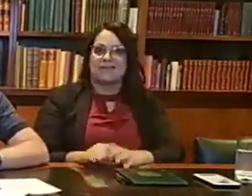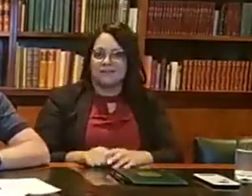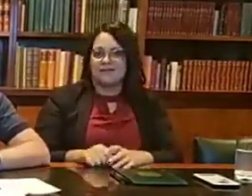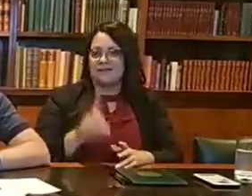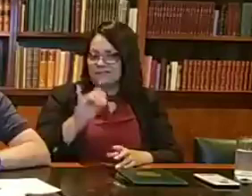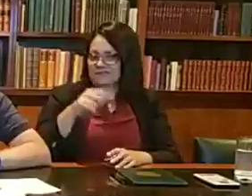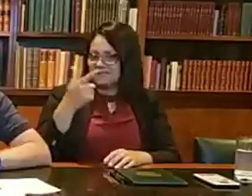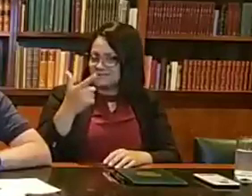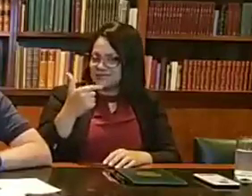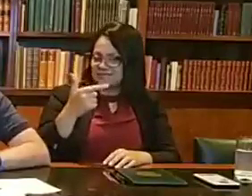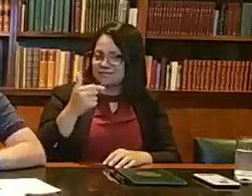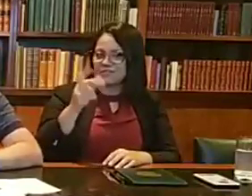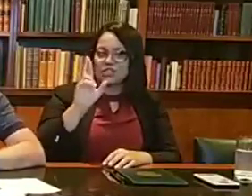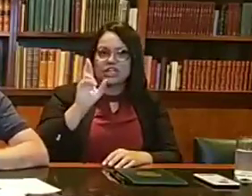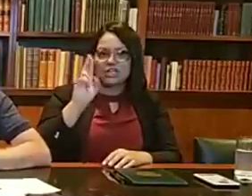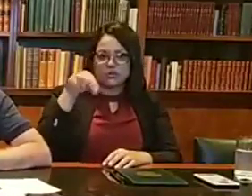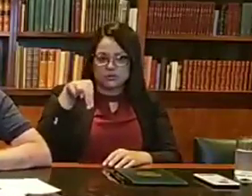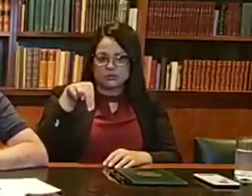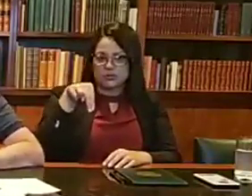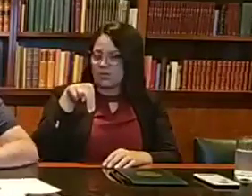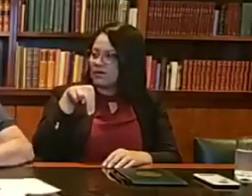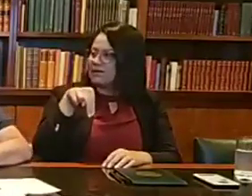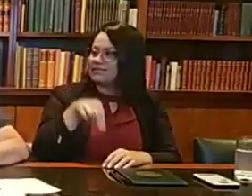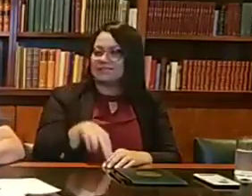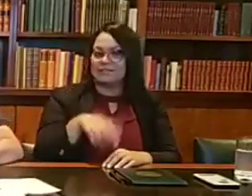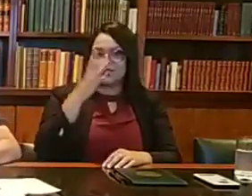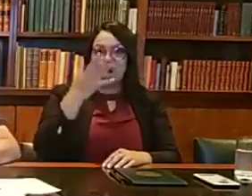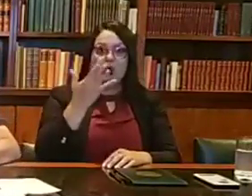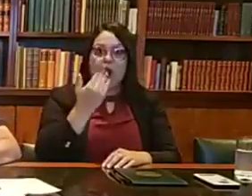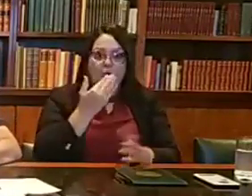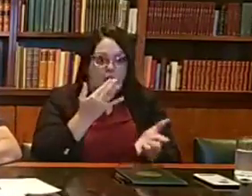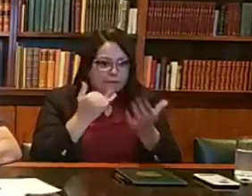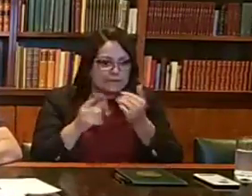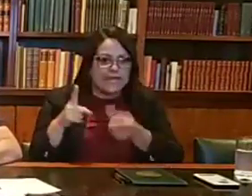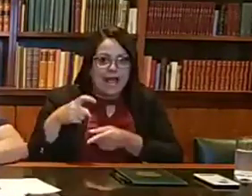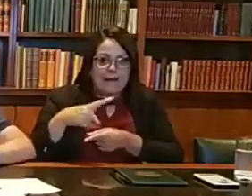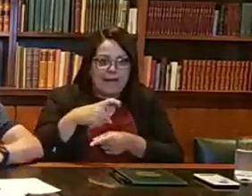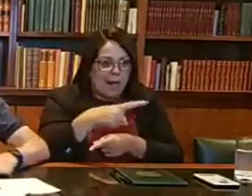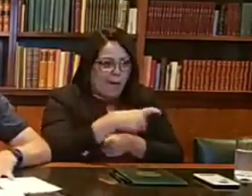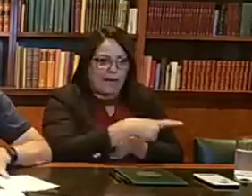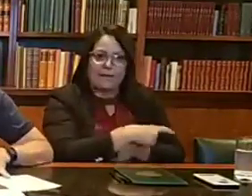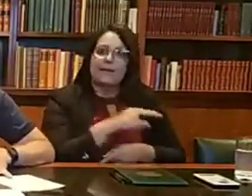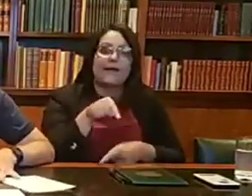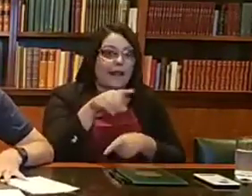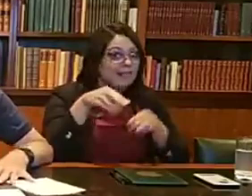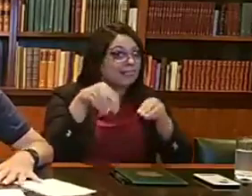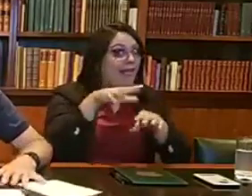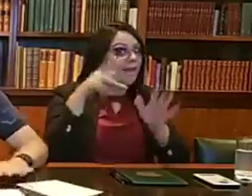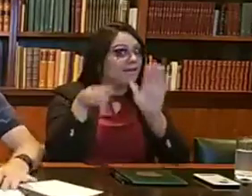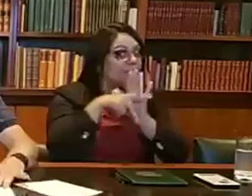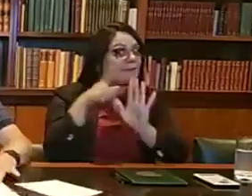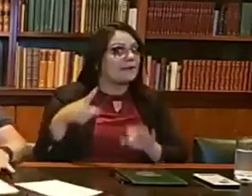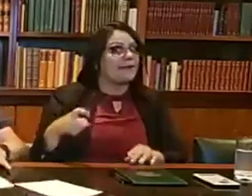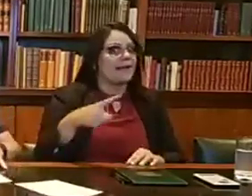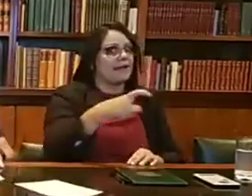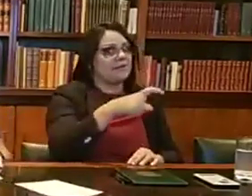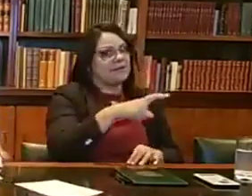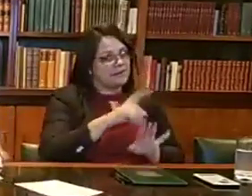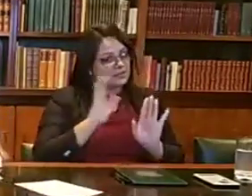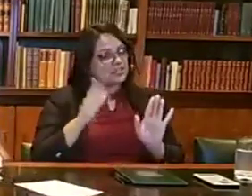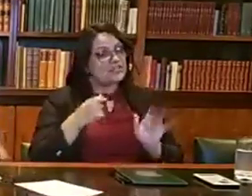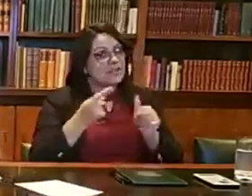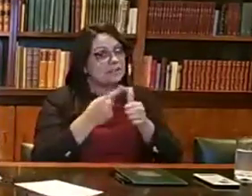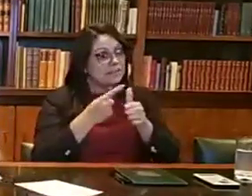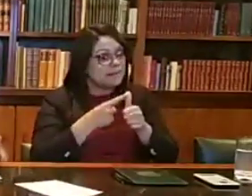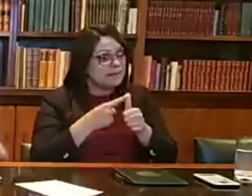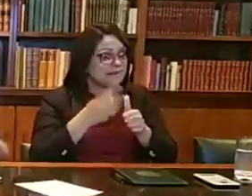o pessoal lá do Rio Grande do Norte, o pessoal comedor de camarão, é isso mesmo? É isso aí. Ah, terra do camarão, é. Nós vamos... Iríamos primeiro à Areia